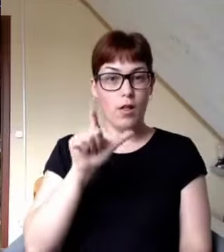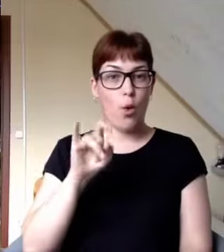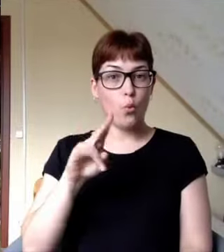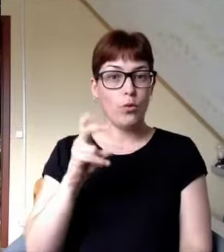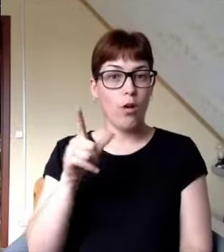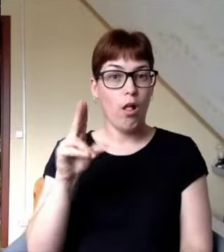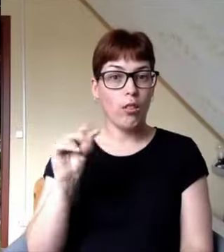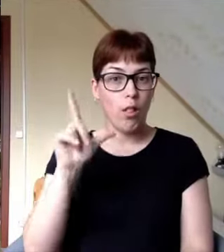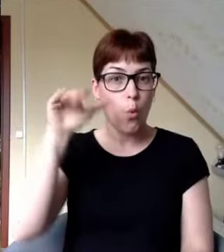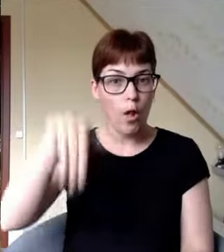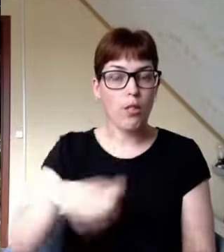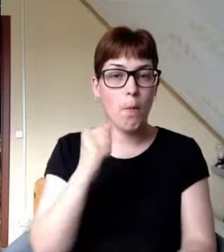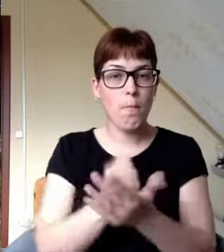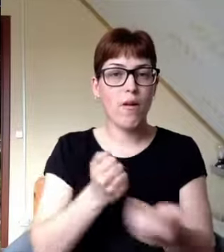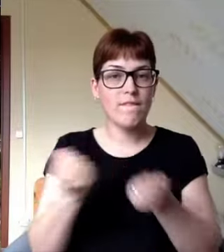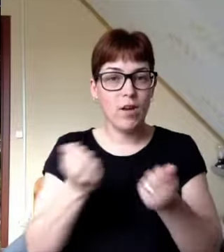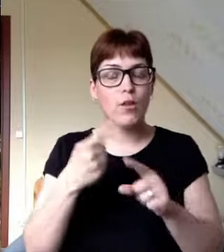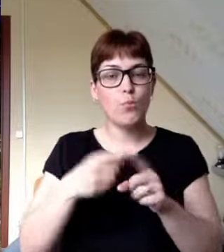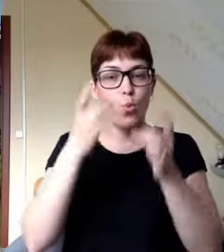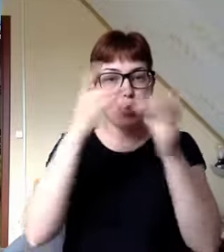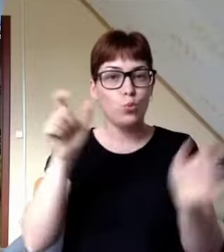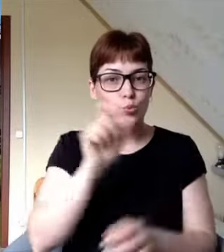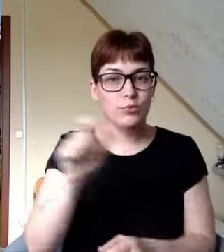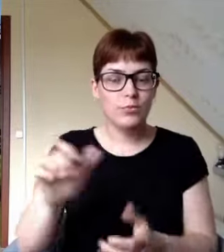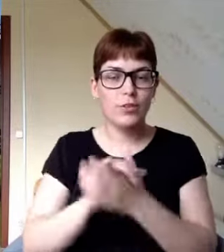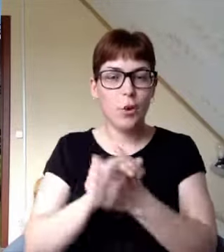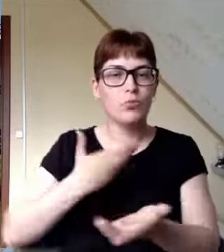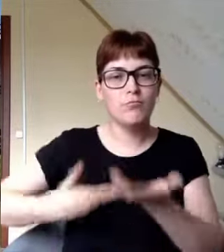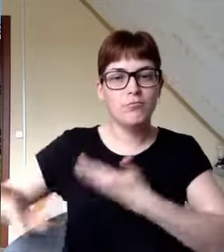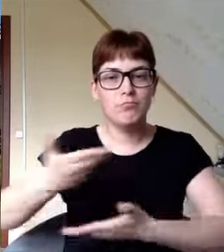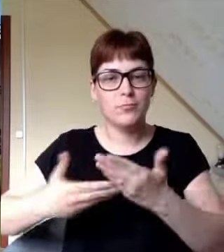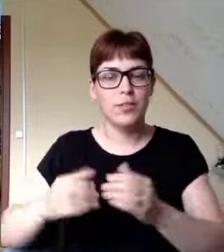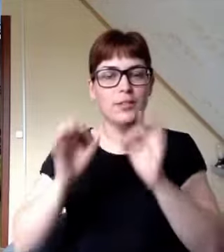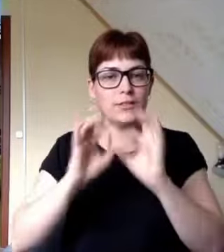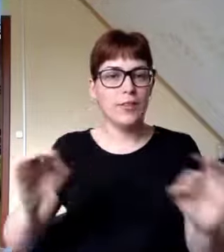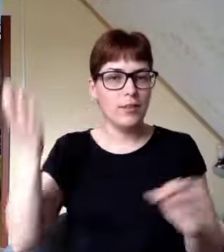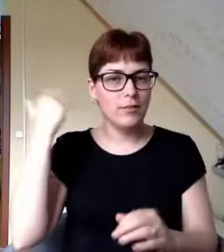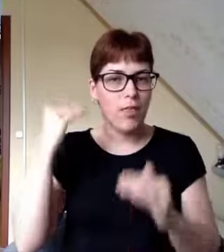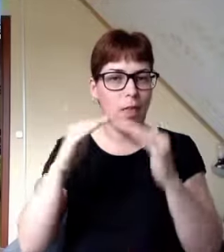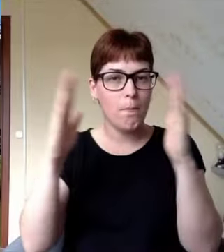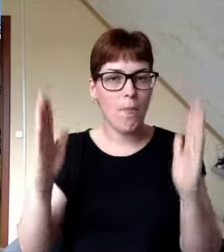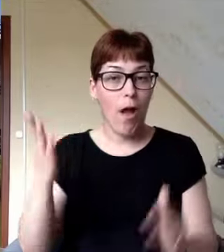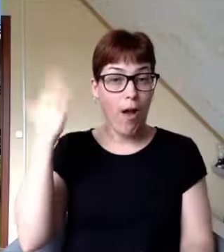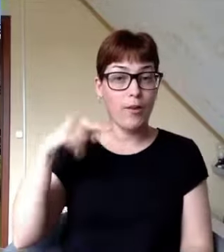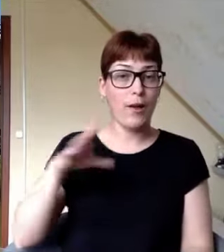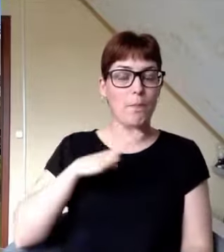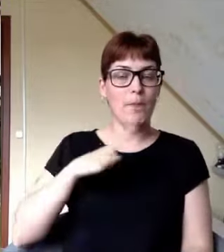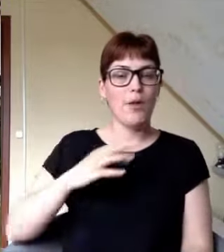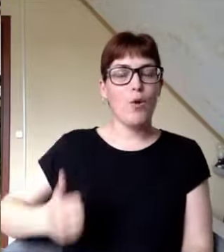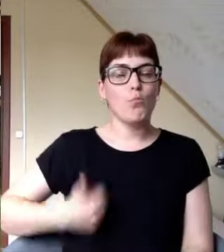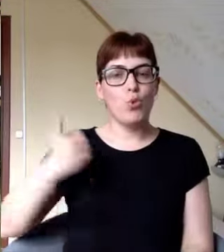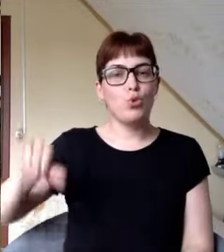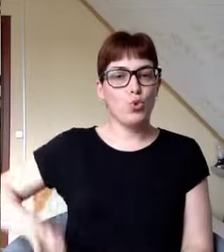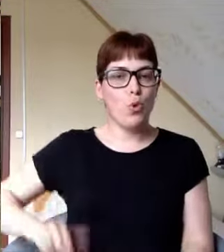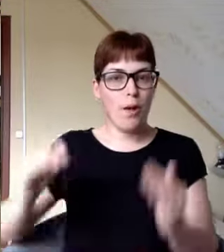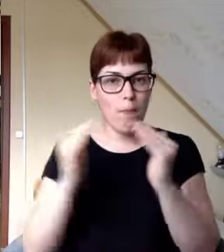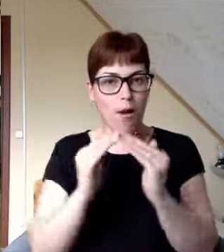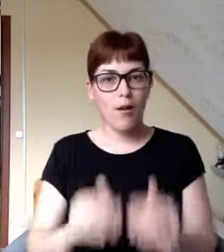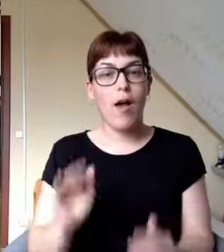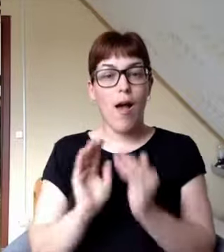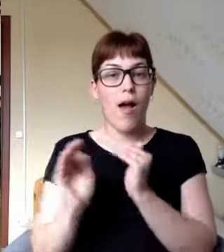Laukalnes pagasta vadību un kultūras ļaudis draudzīgi sadzīvos senā un skaistā namā, kas ir bijusi muižas kungu ēka. Aiz